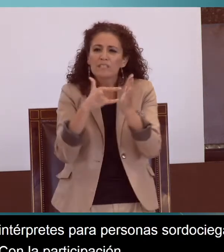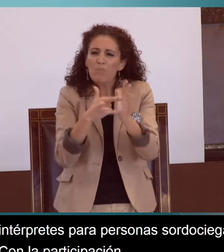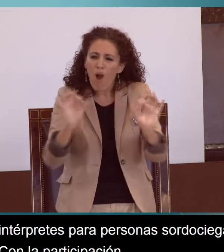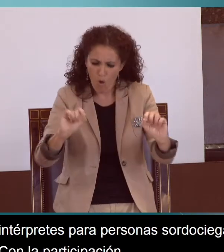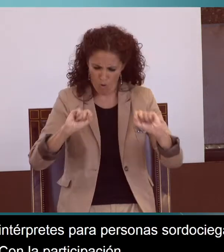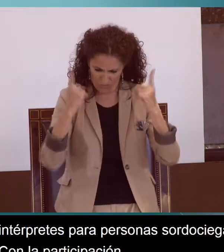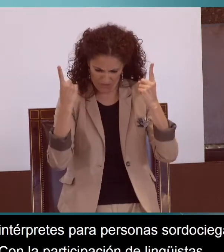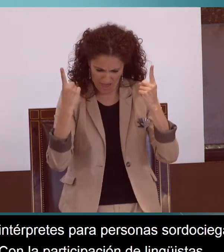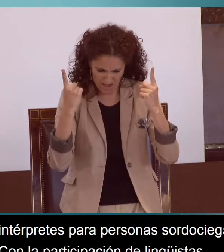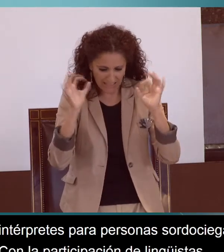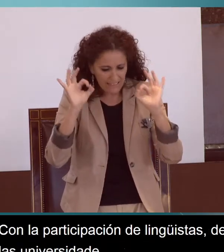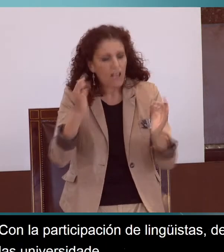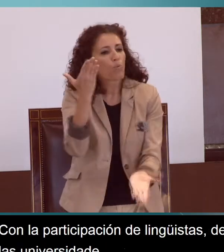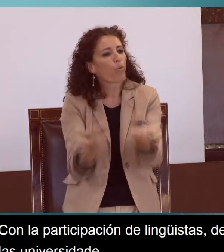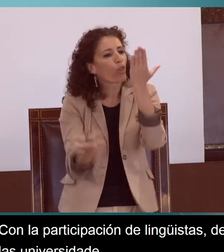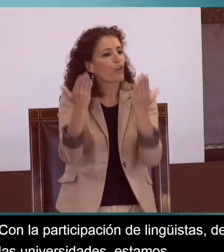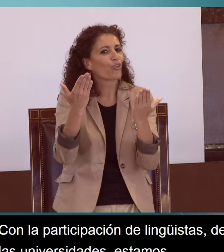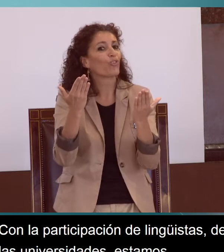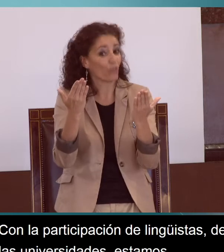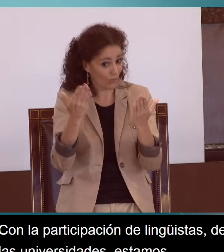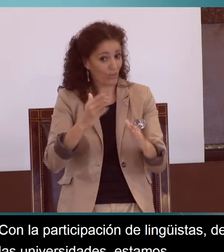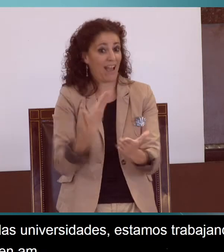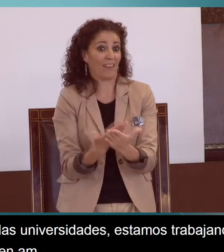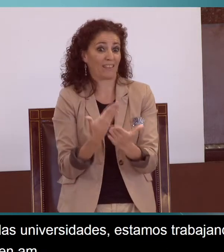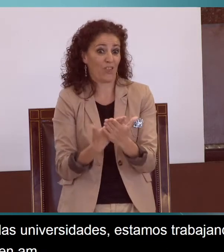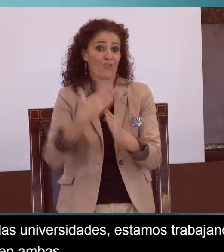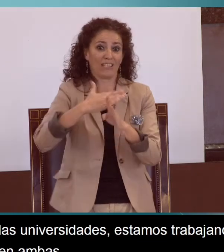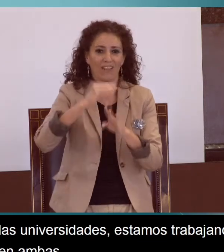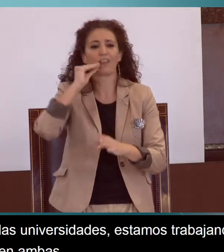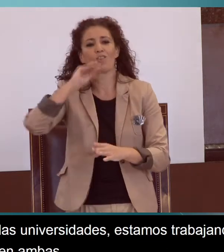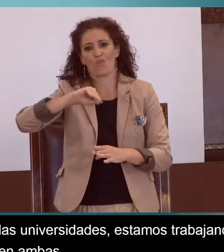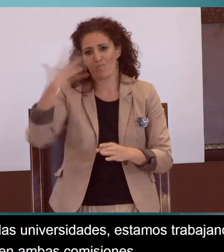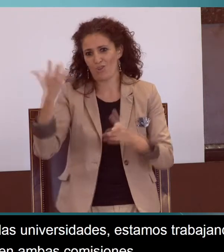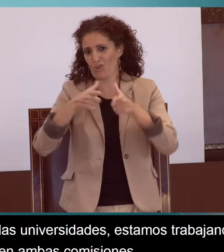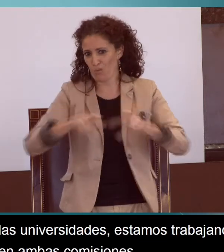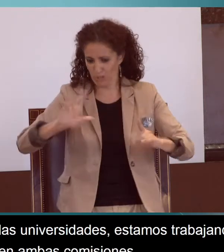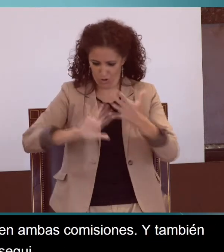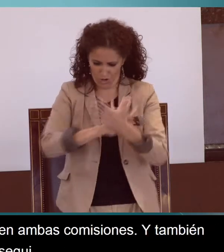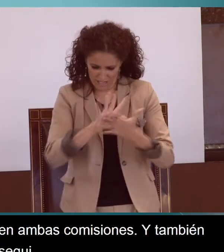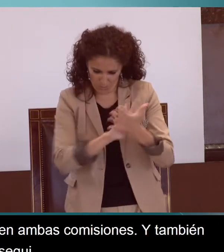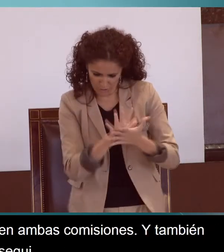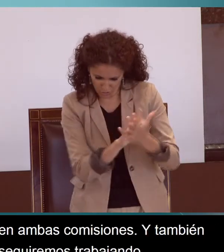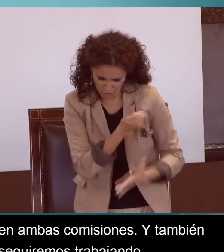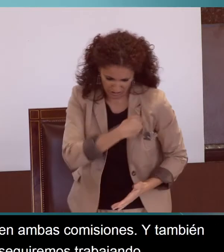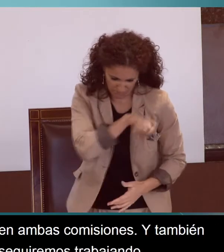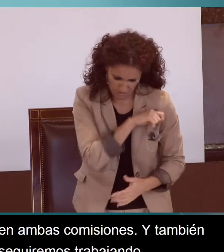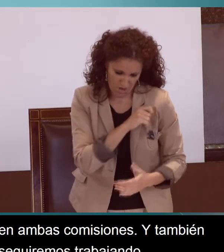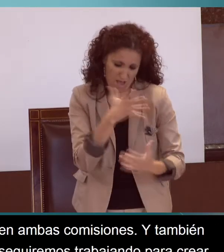para crear un sistema oficial de evaluación y acreditación de los niveles de dominio de la lengua de signos